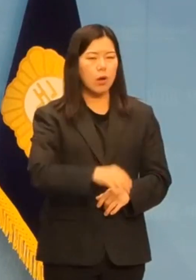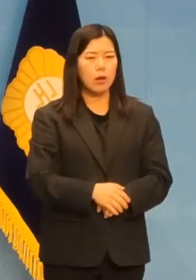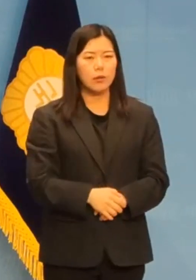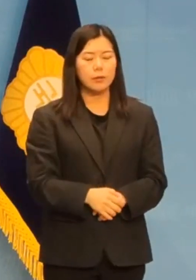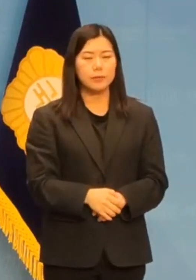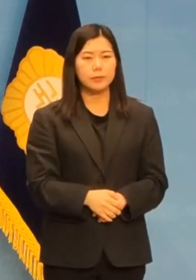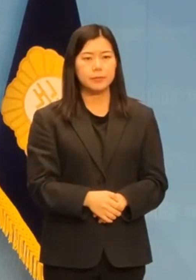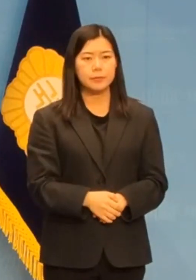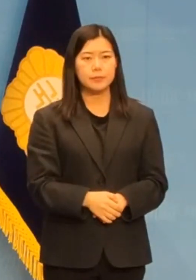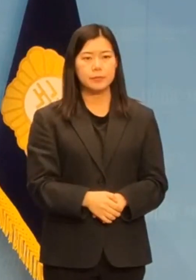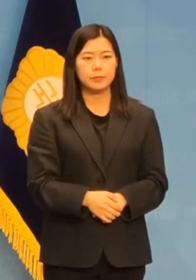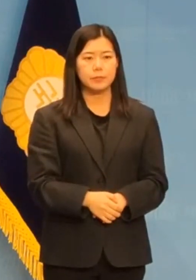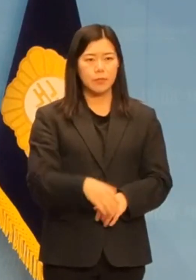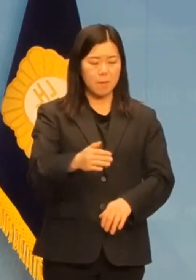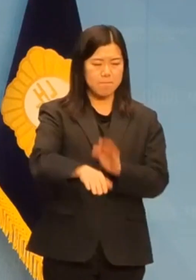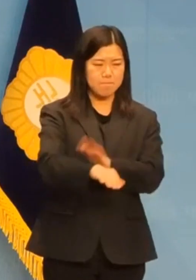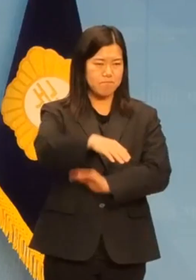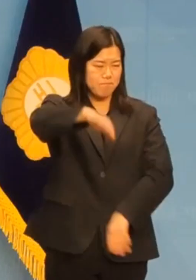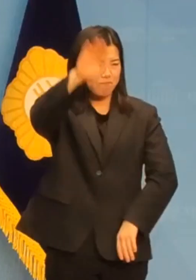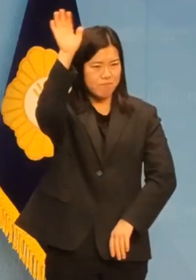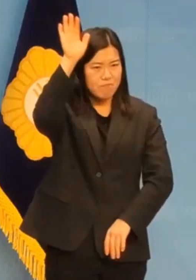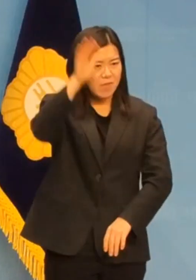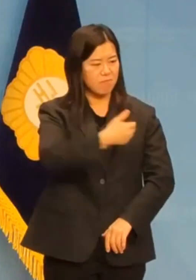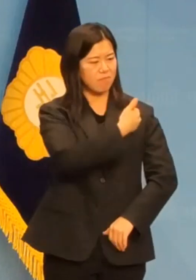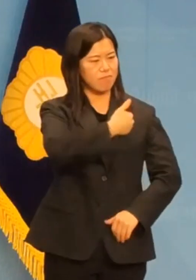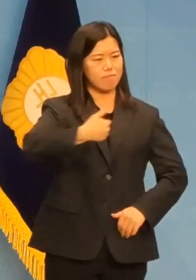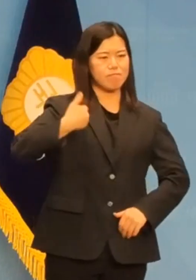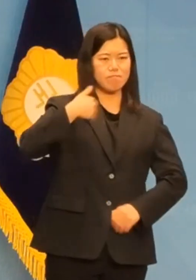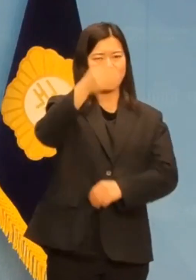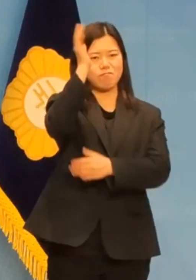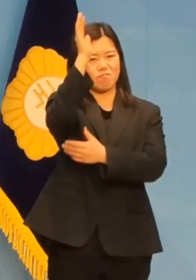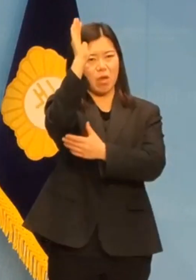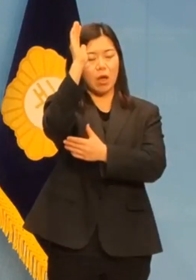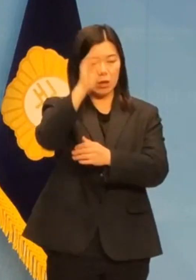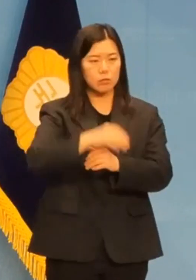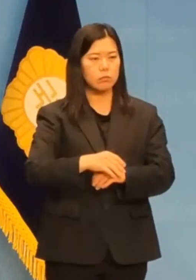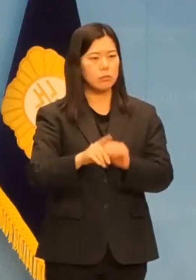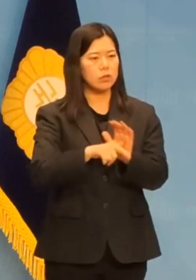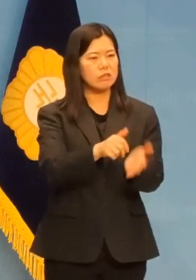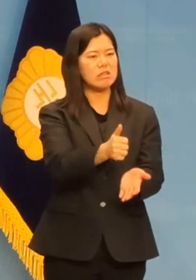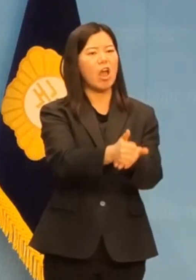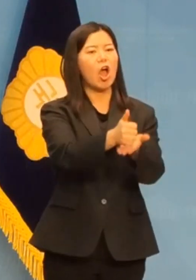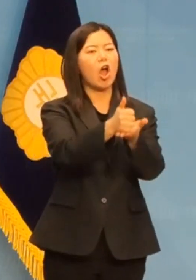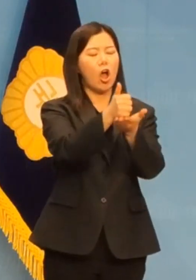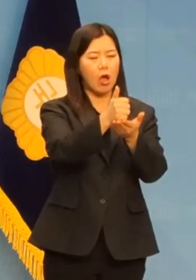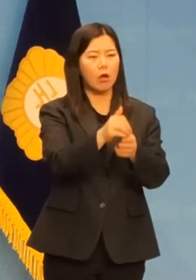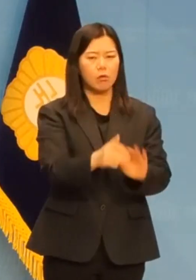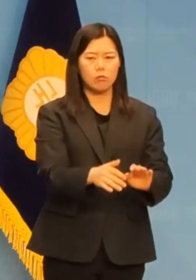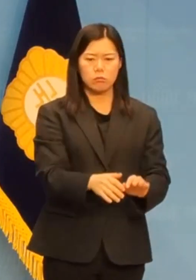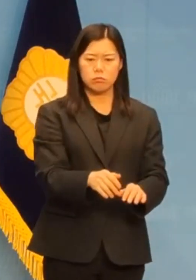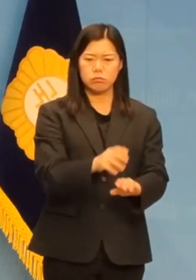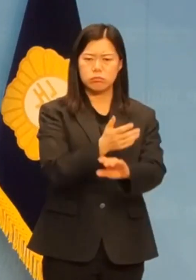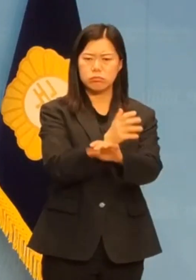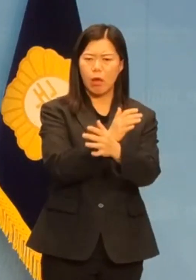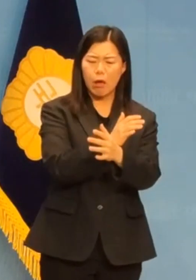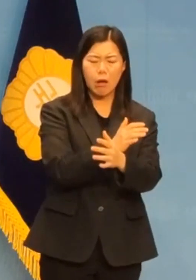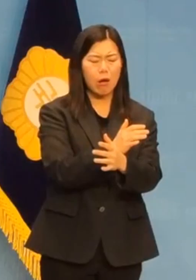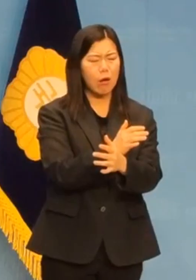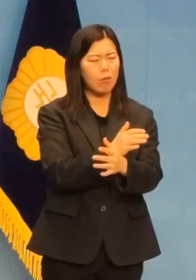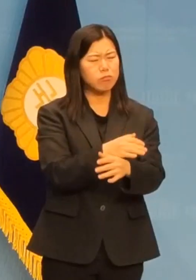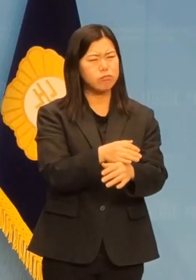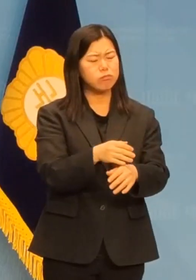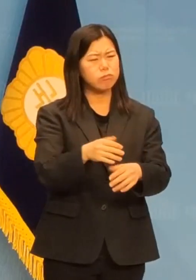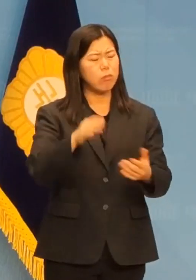수준이었습니다. 손을 높이 들고 자신 있게 말만 하면 칭찬받는 봉숭아 학당식